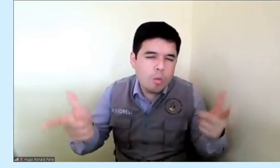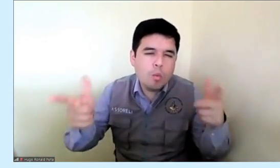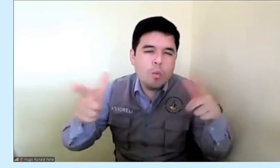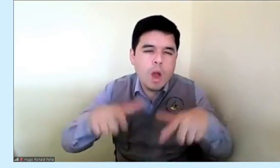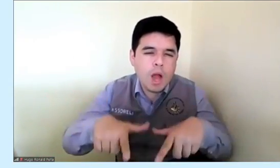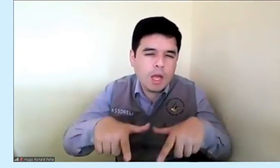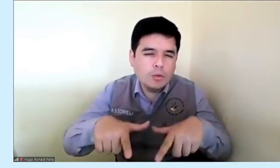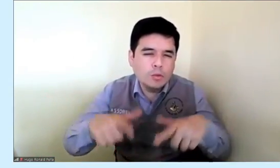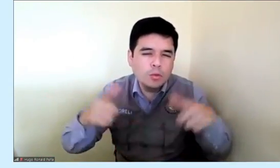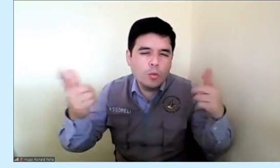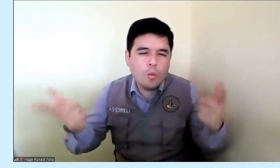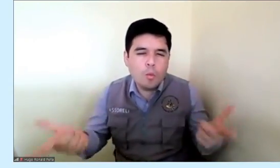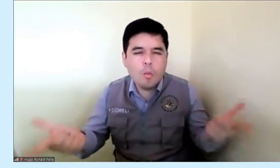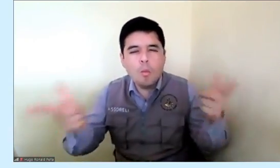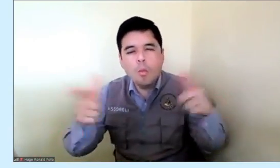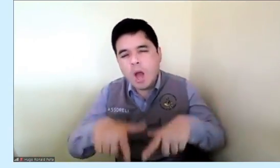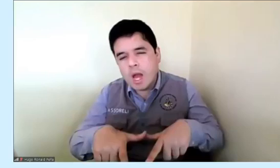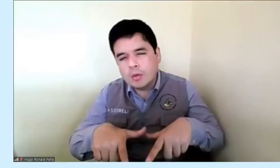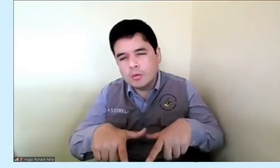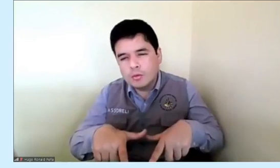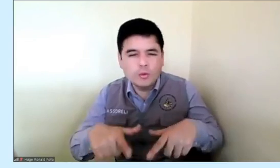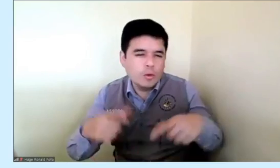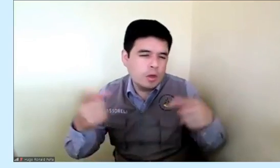Esta es la seña. ¿Cuándo? ¿Cuándo?